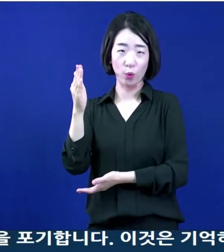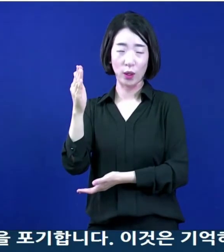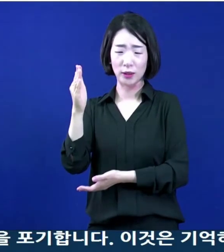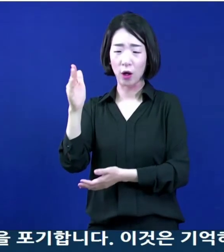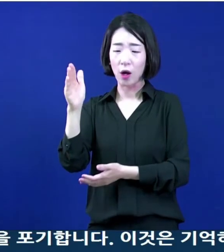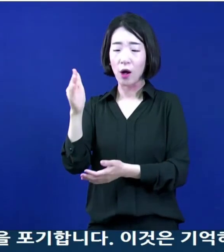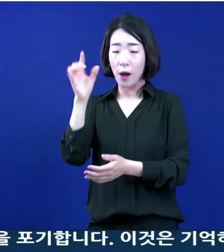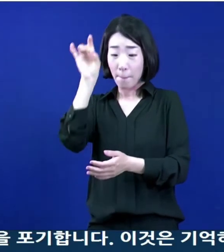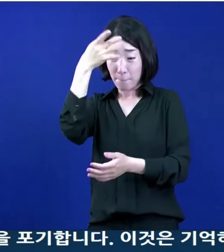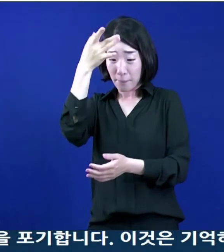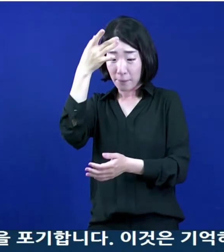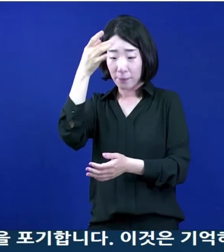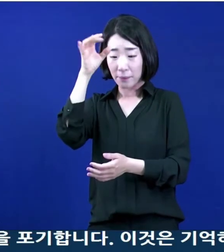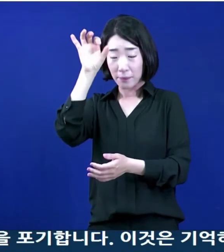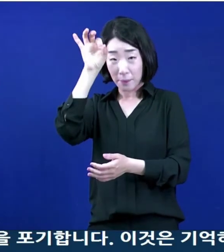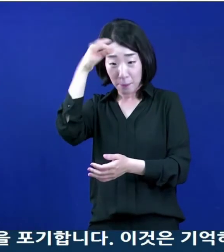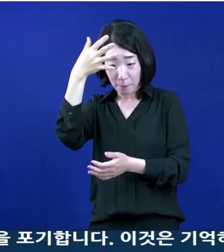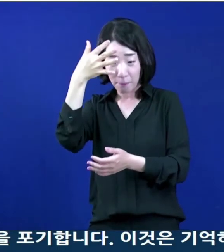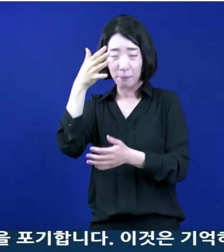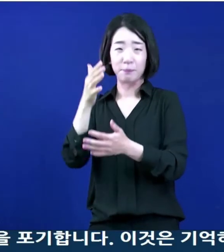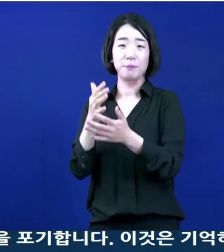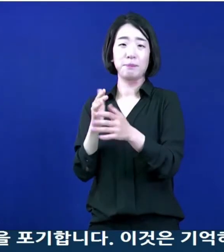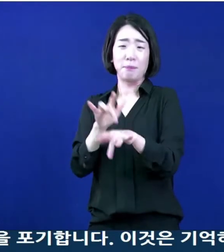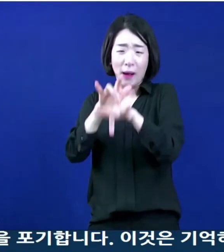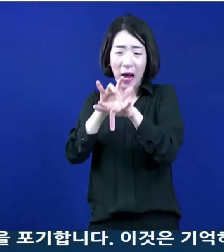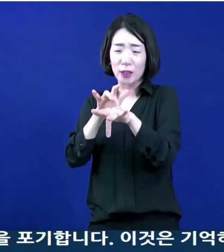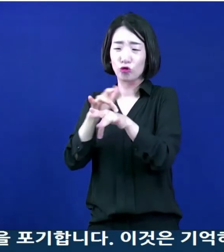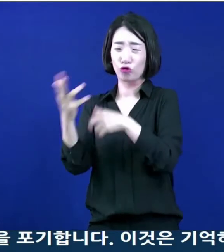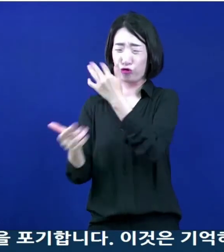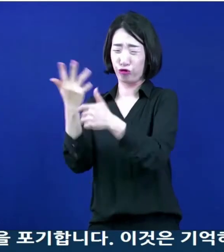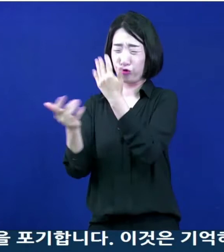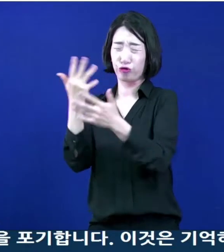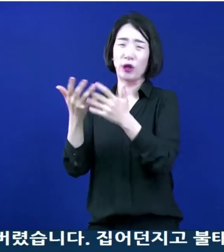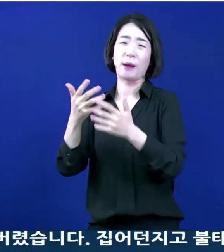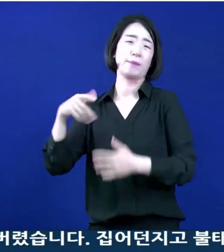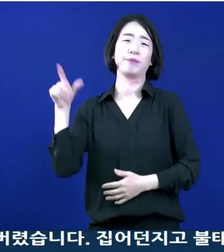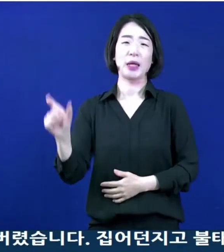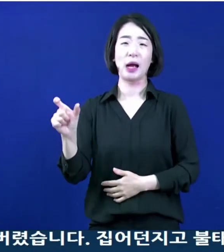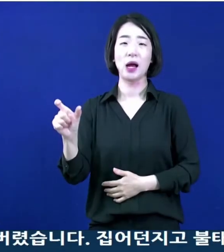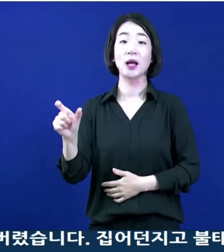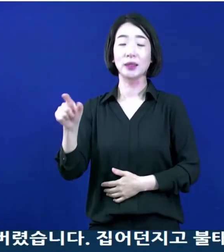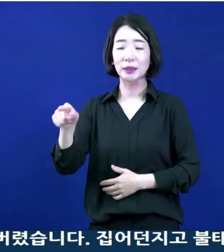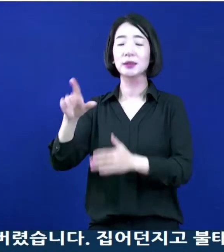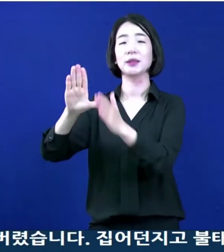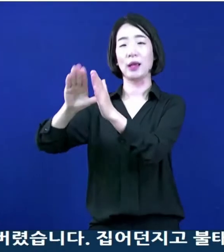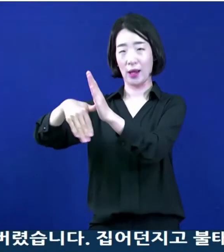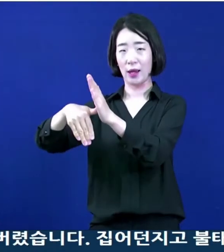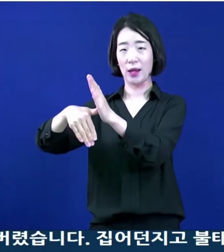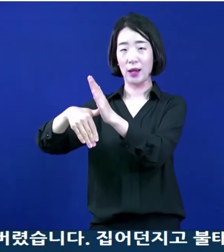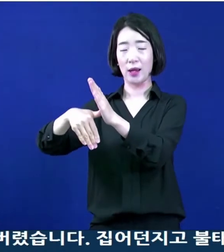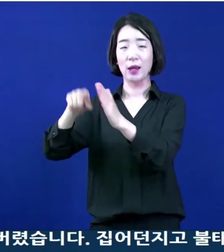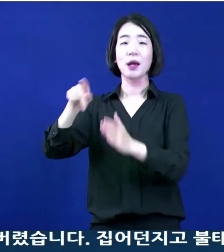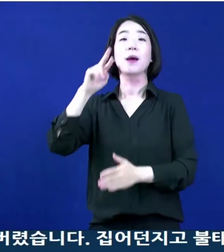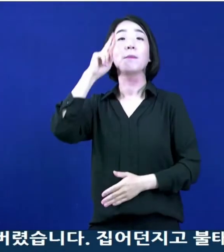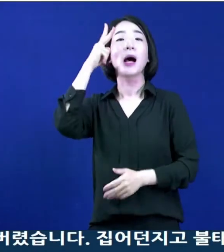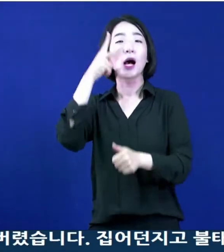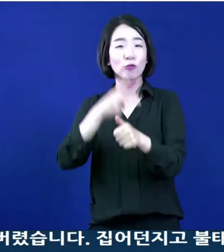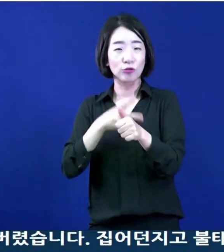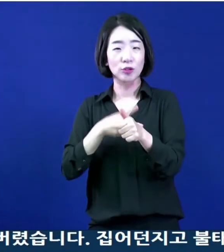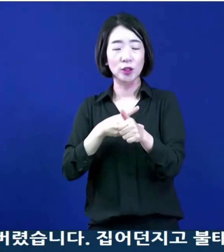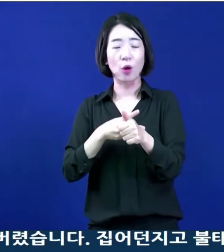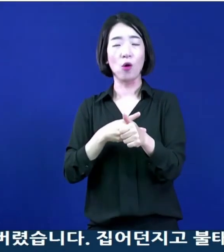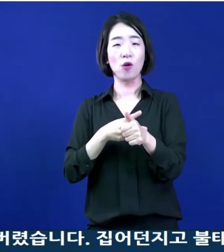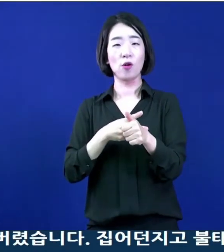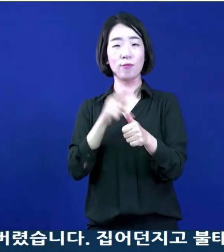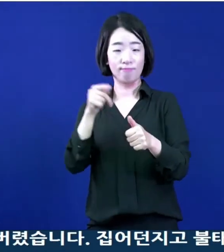치는 도시였다, 이렇게 볼 수 있습니다. 지난주 말씀처럼 마술이 판을 치니까 바울이 오히려 더 쉬웠는지도 몰라요.